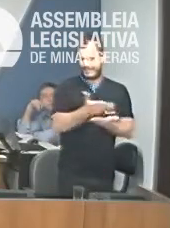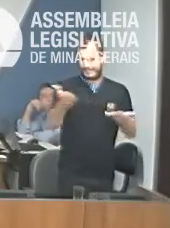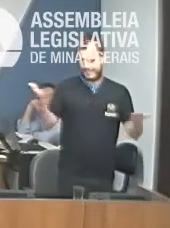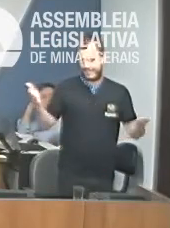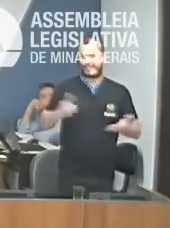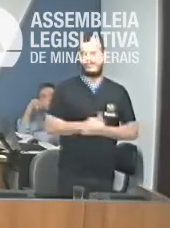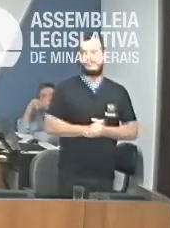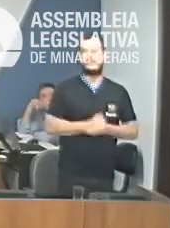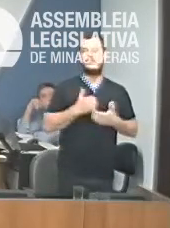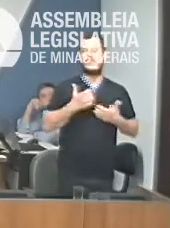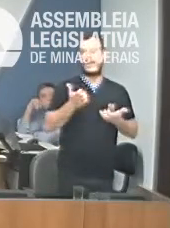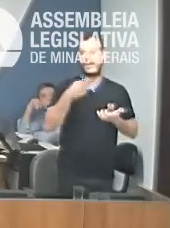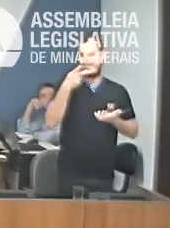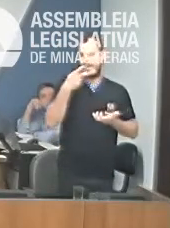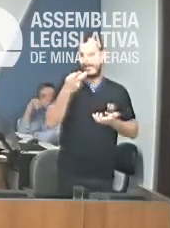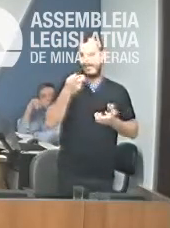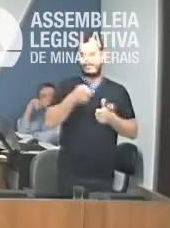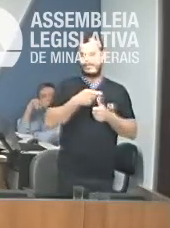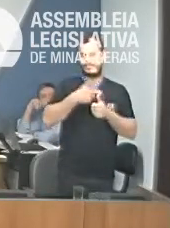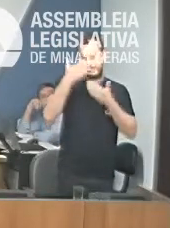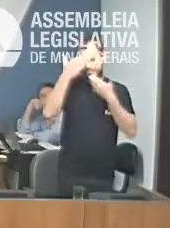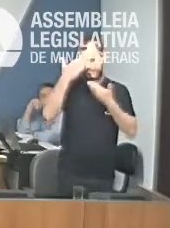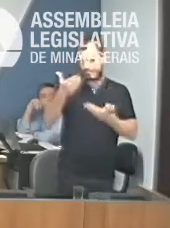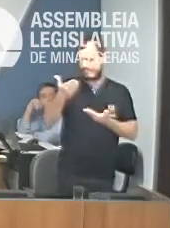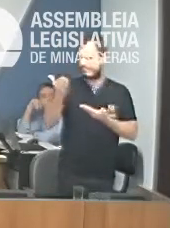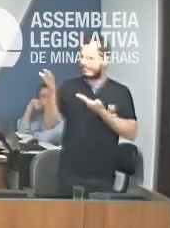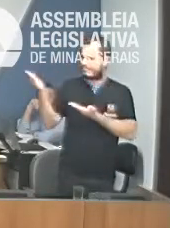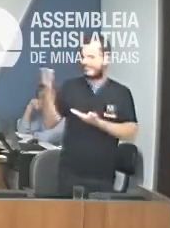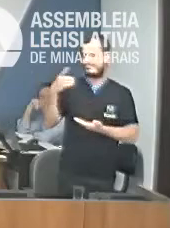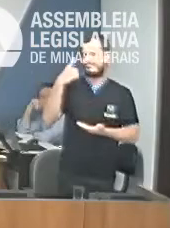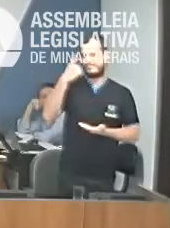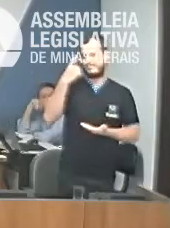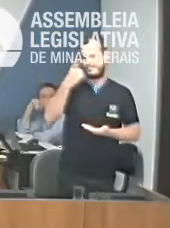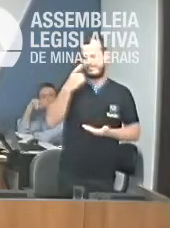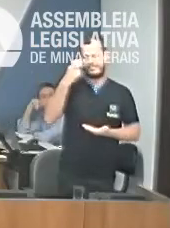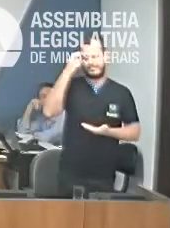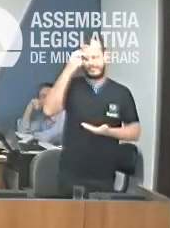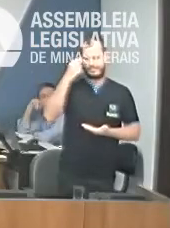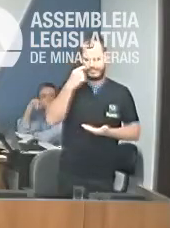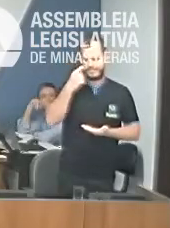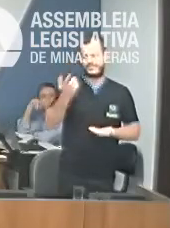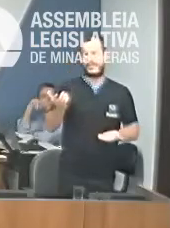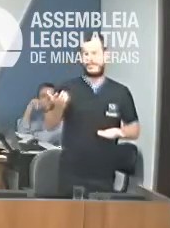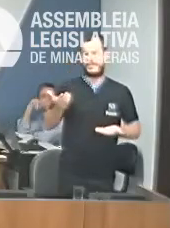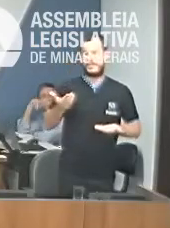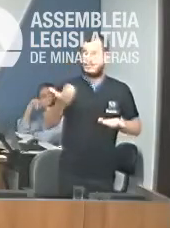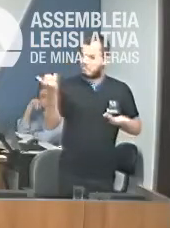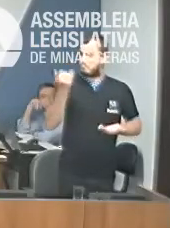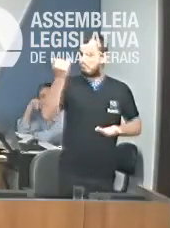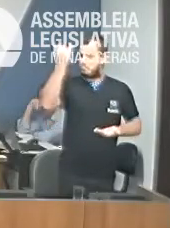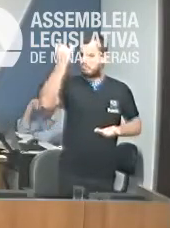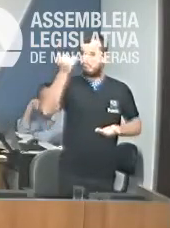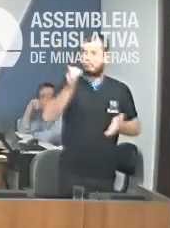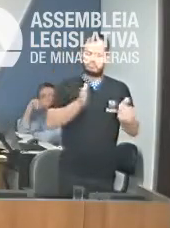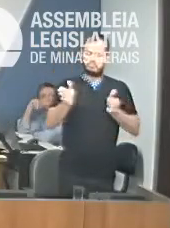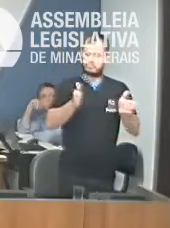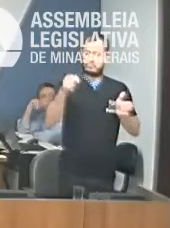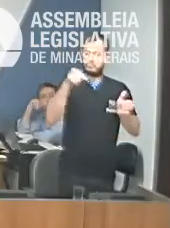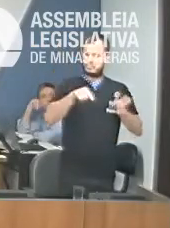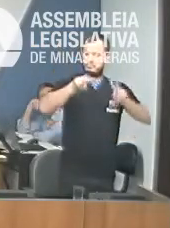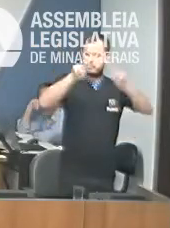uma boa tarde a todos eu gostaria primária primeiro de primeiramente agradecer ao deputado josé